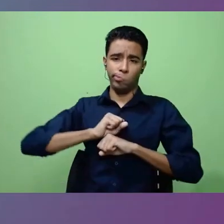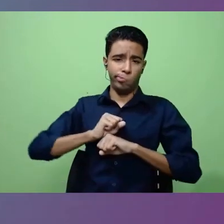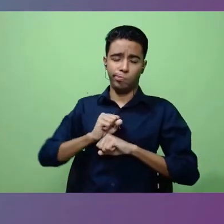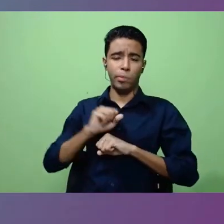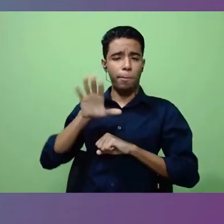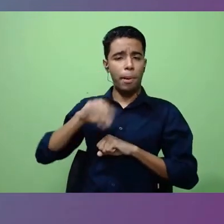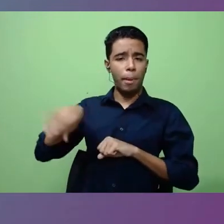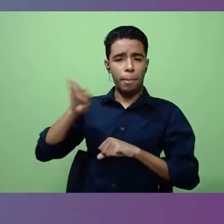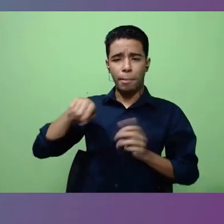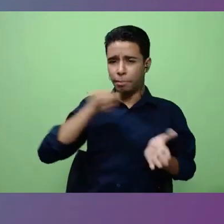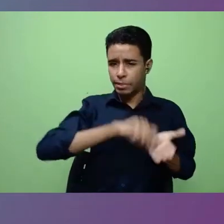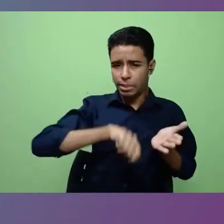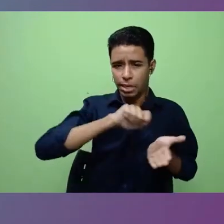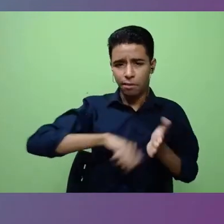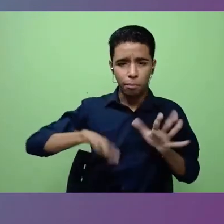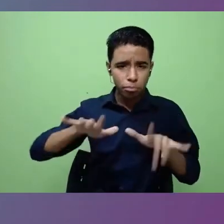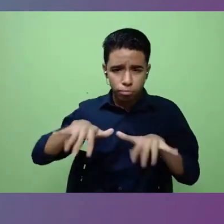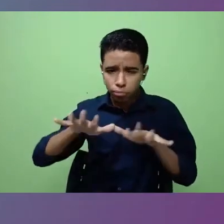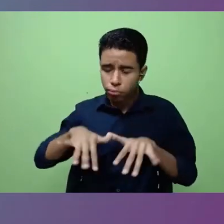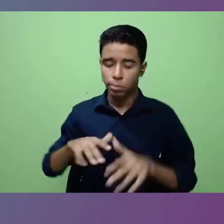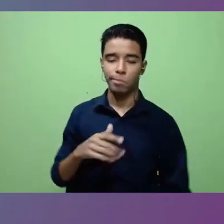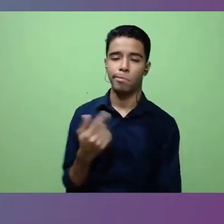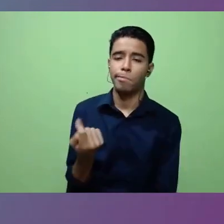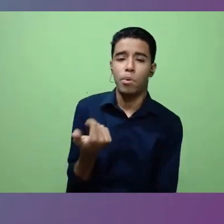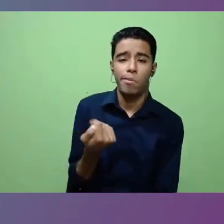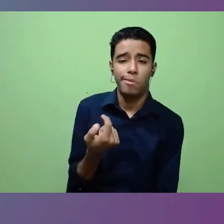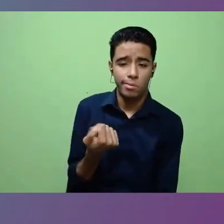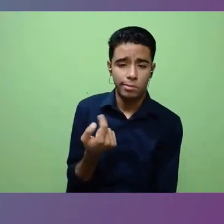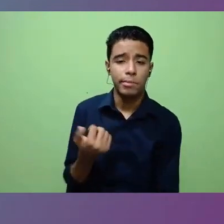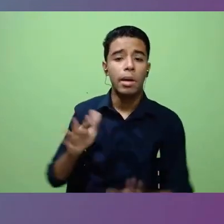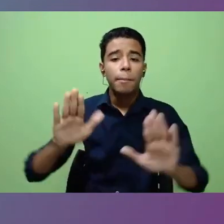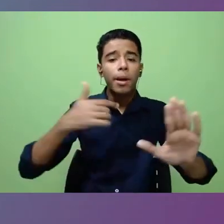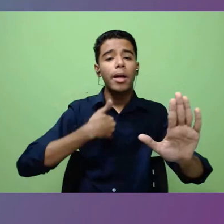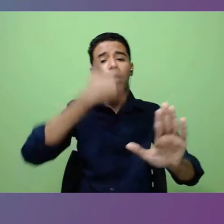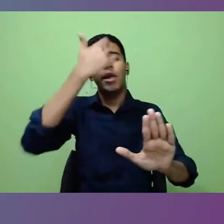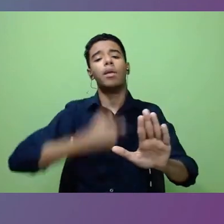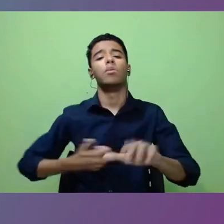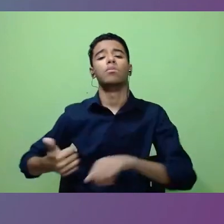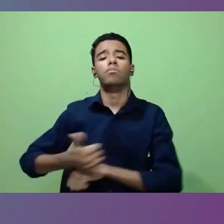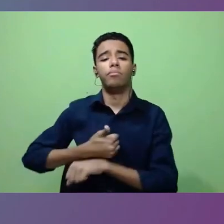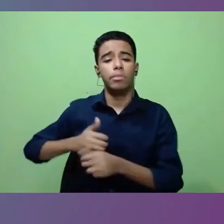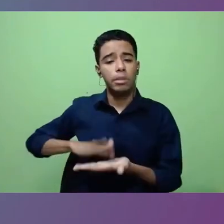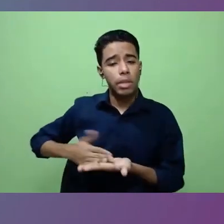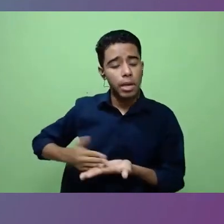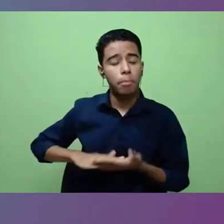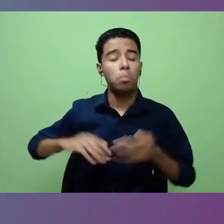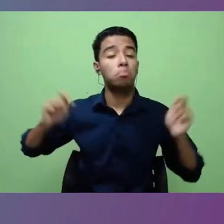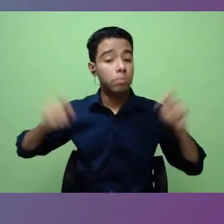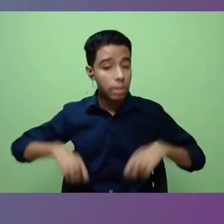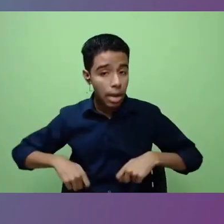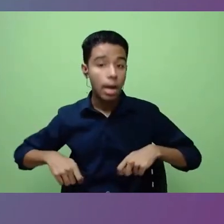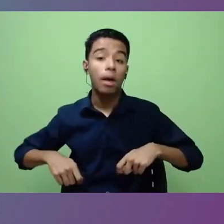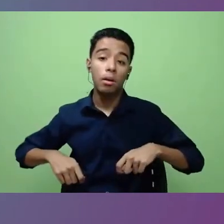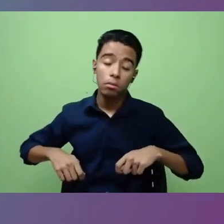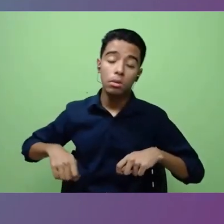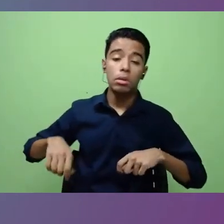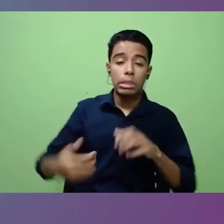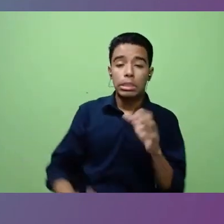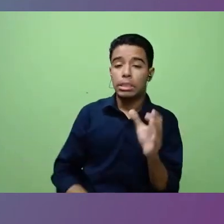com os sinais. Agora, eu, enquanto intérprete, eu posso criar estratégias para a criação de sinais mais